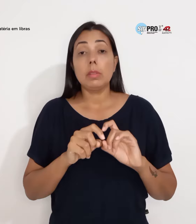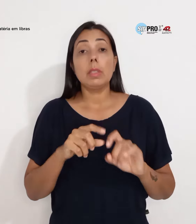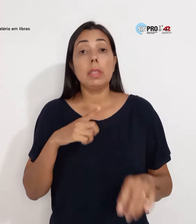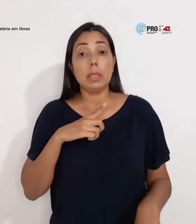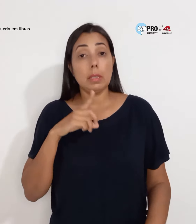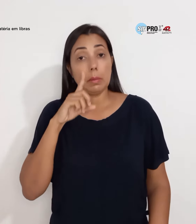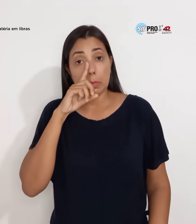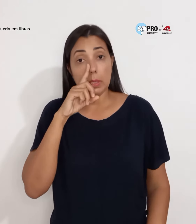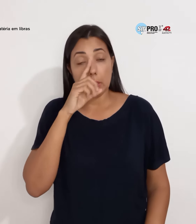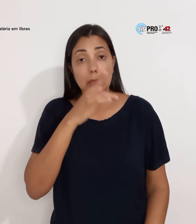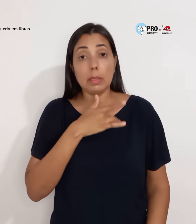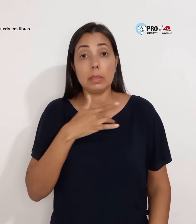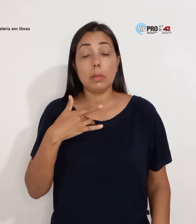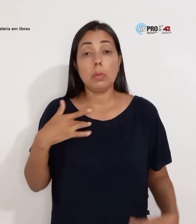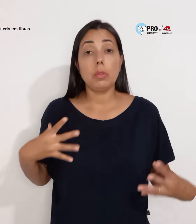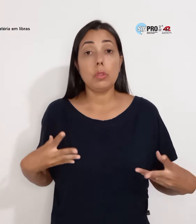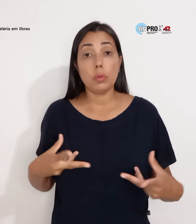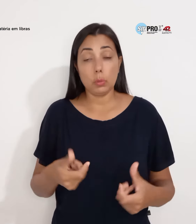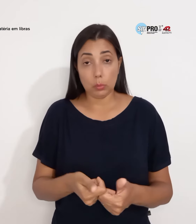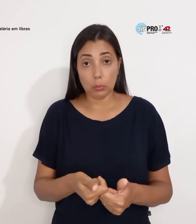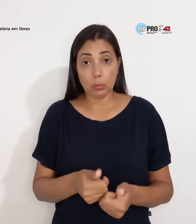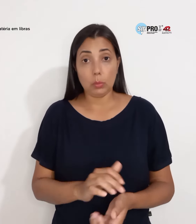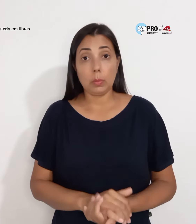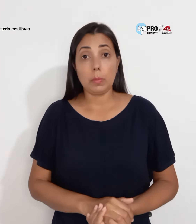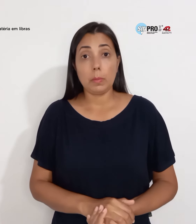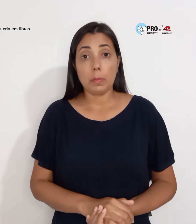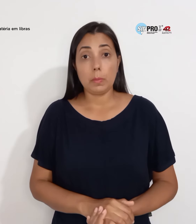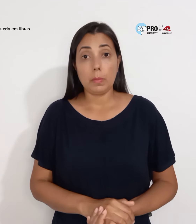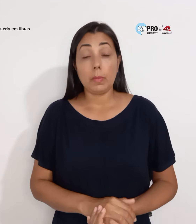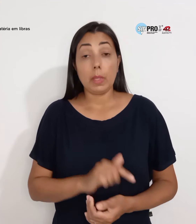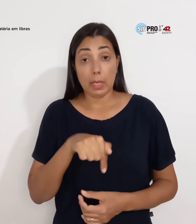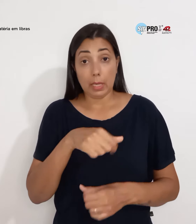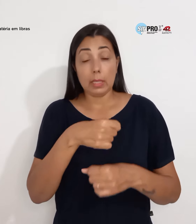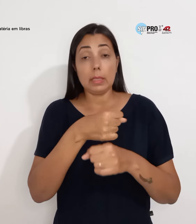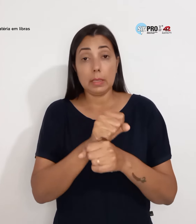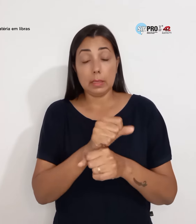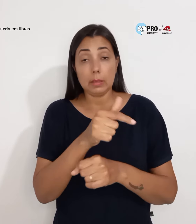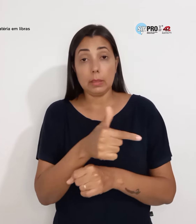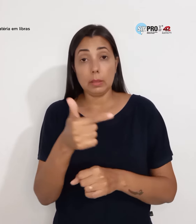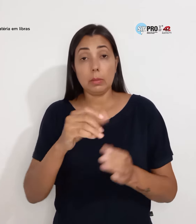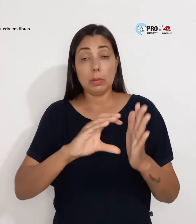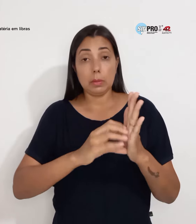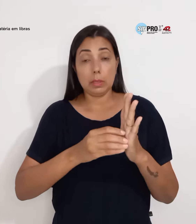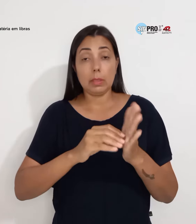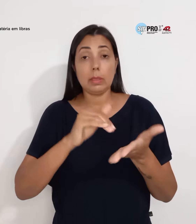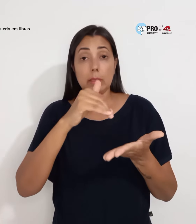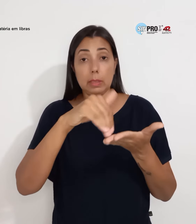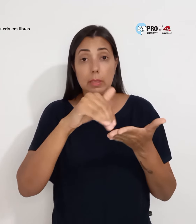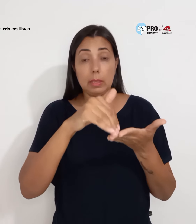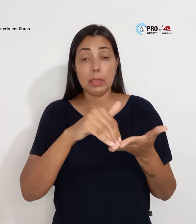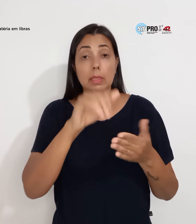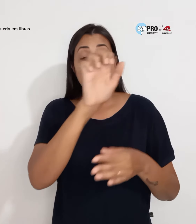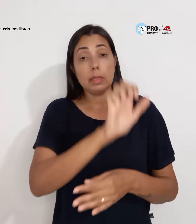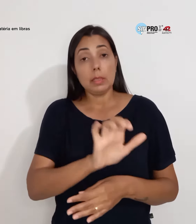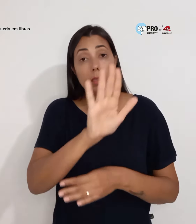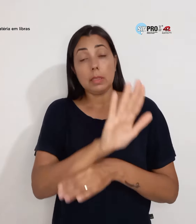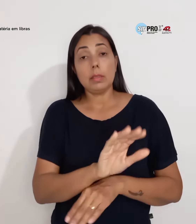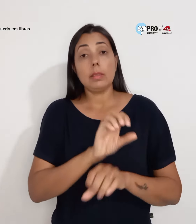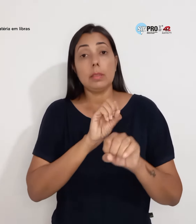em risco a saúde de todos. Este ano, segundo dados da Secretaria de Estado da Educação